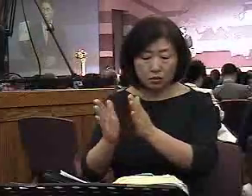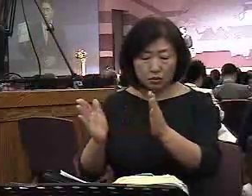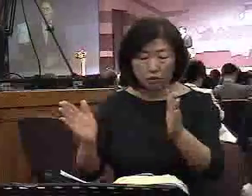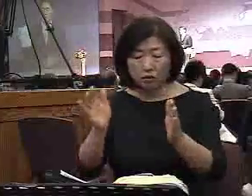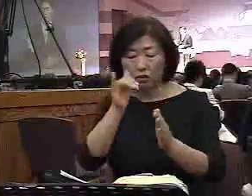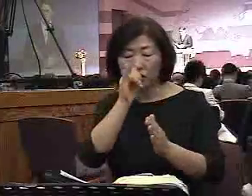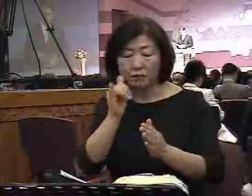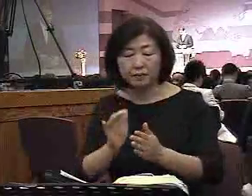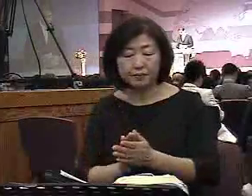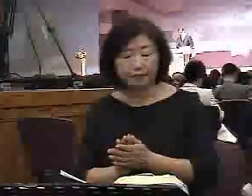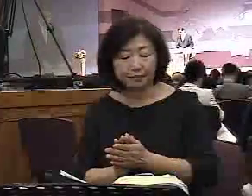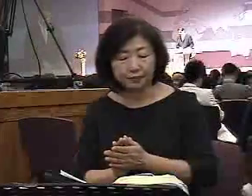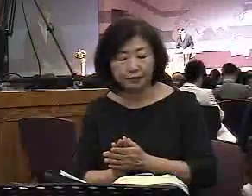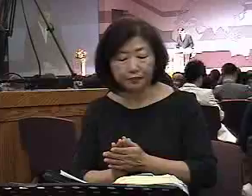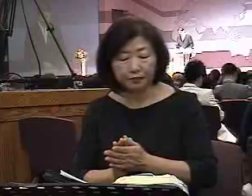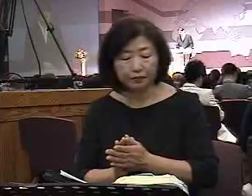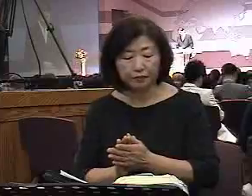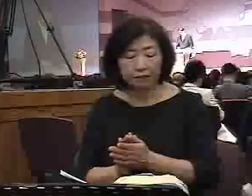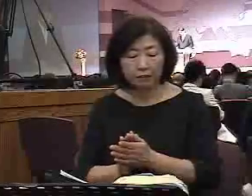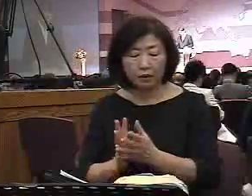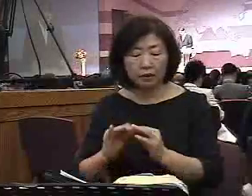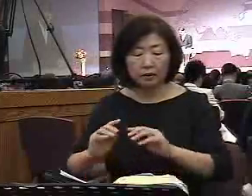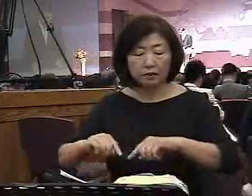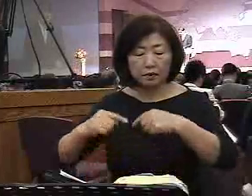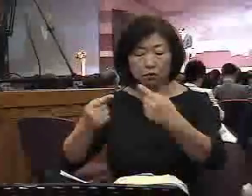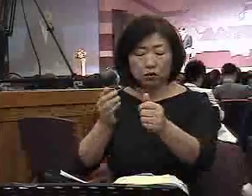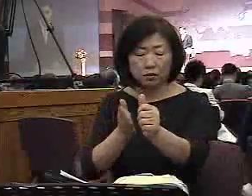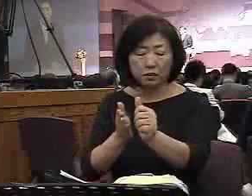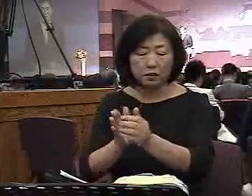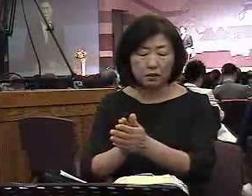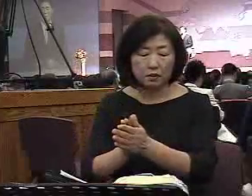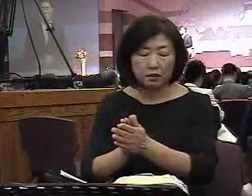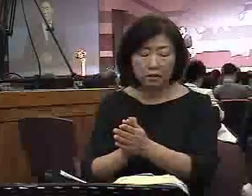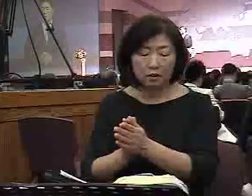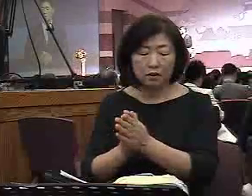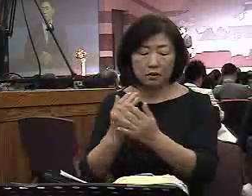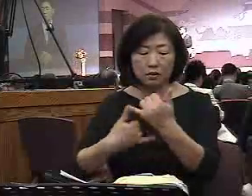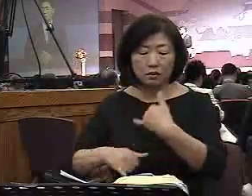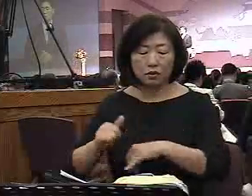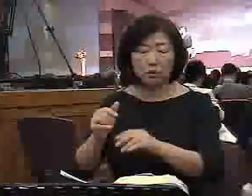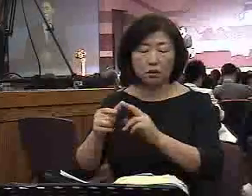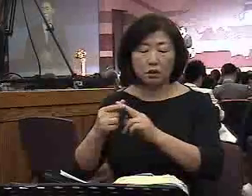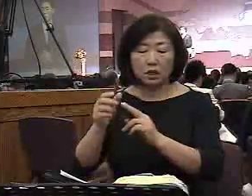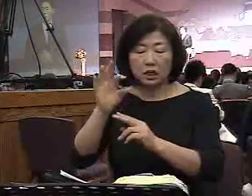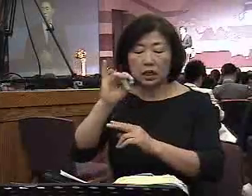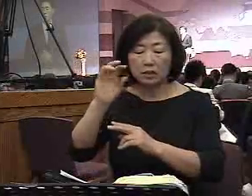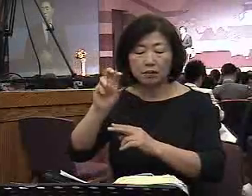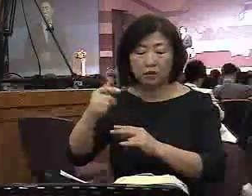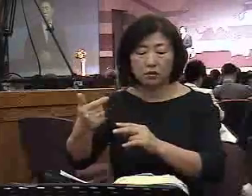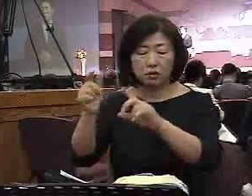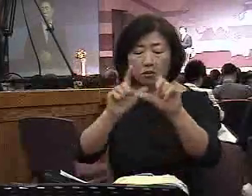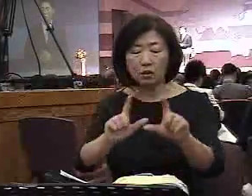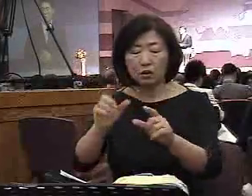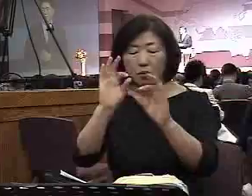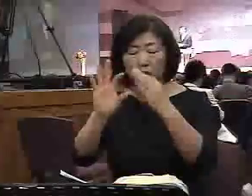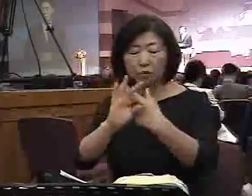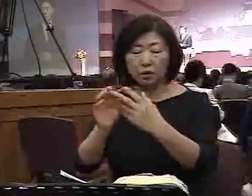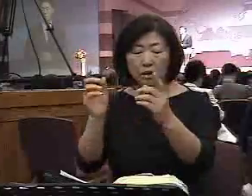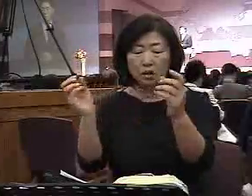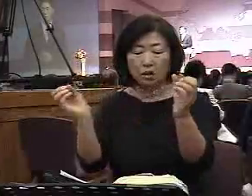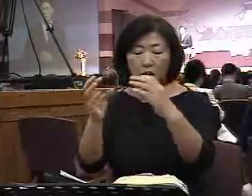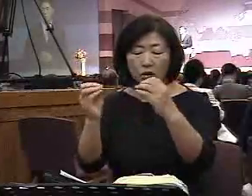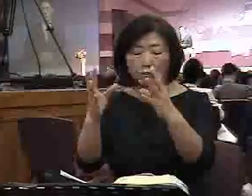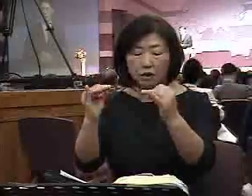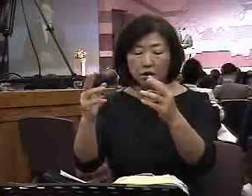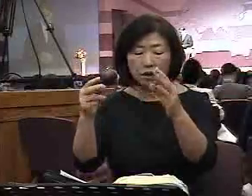안내지로 되어 있습니다. 컴퓨터 강좌에 많이 참여해 주시기를 바랍니다. 자녀들과 이민생활을 하다 보면 대화가 많이